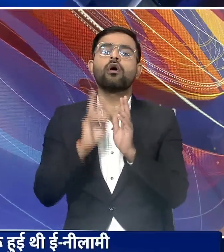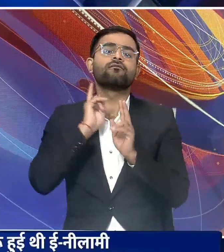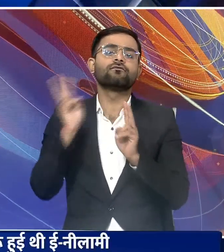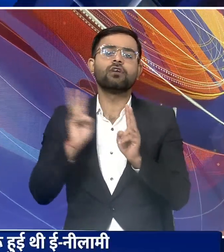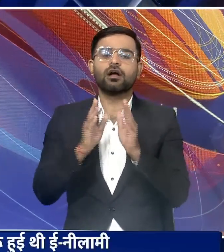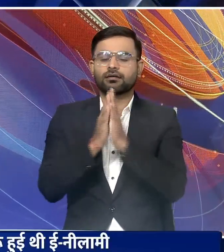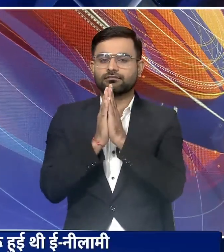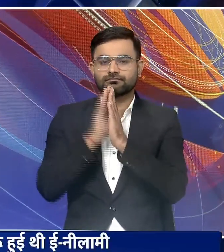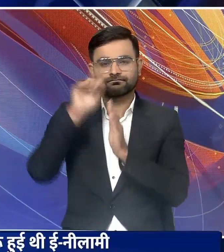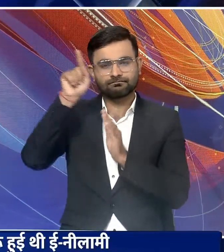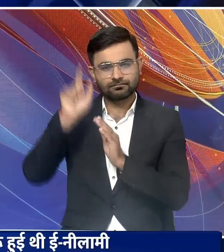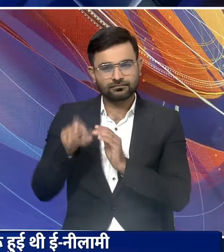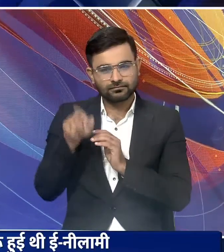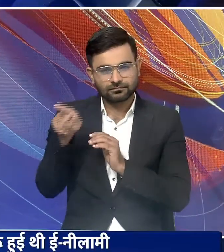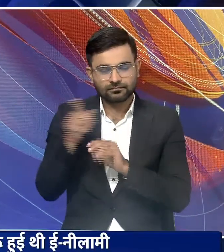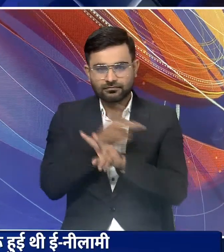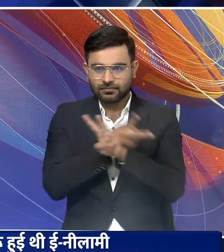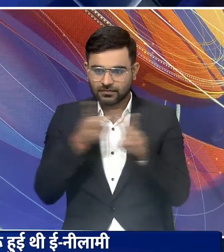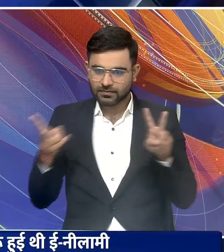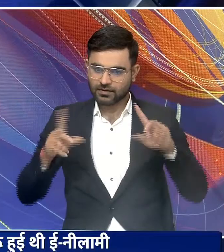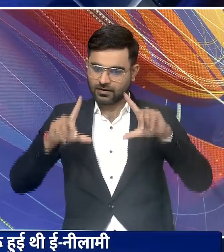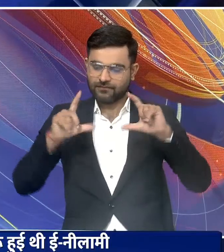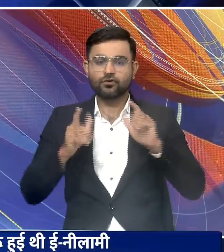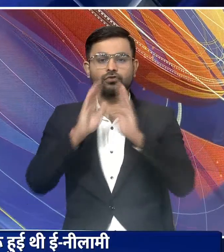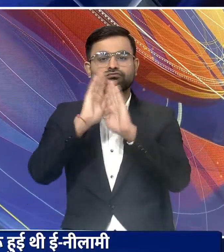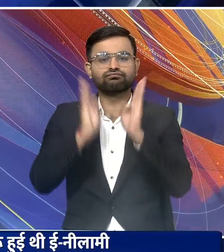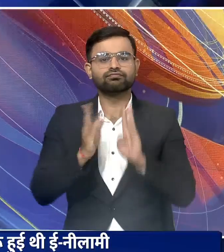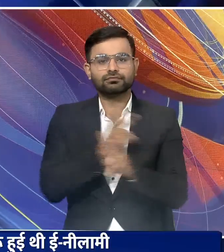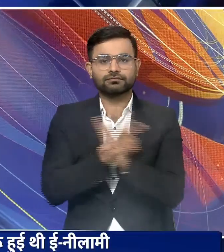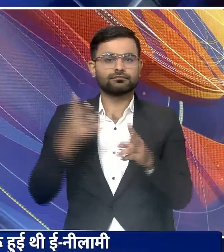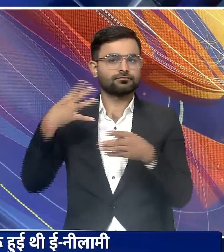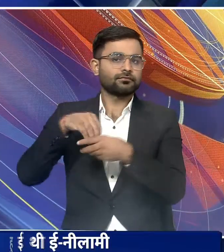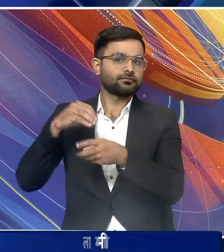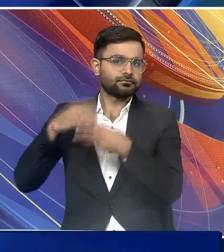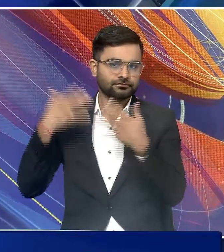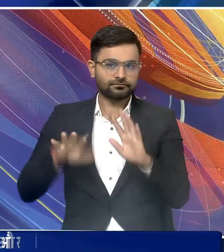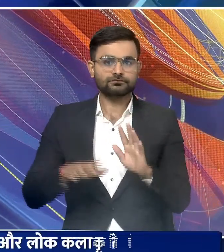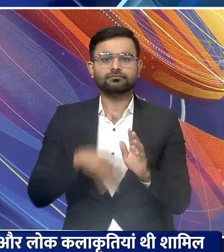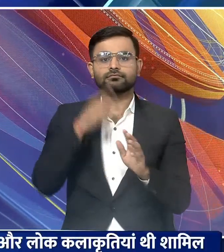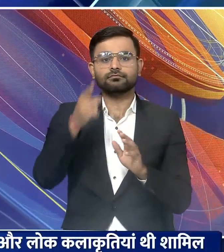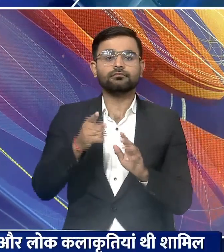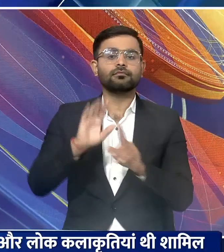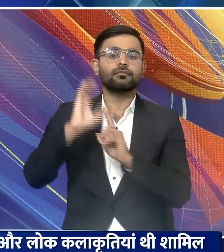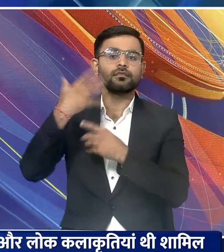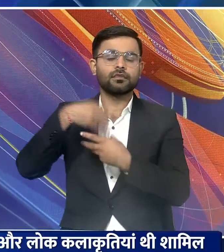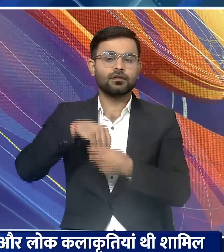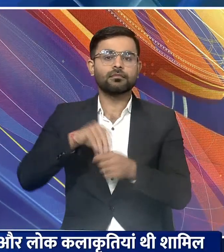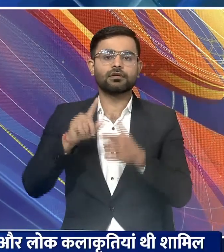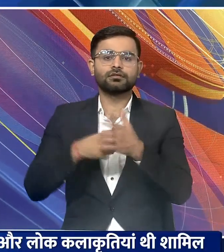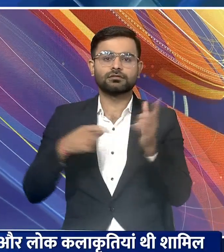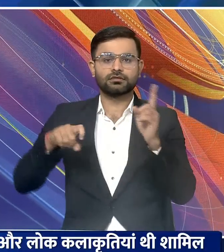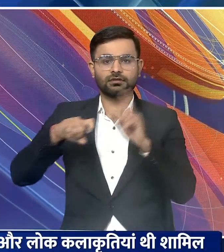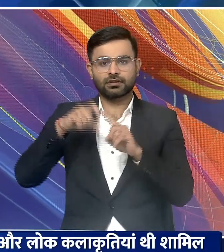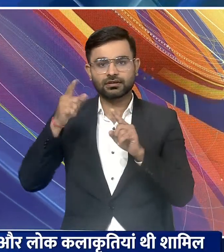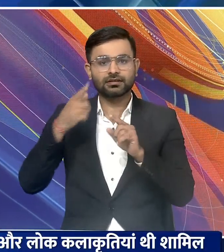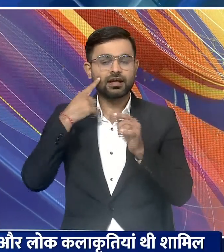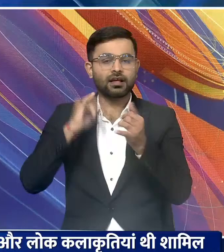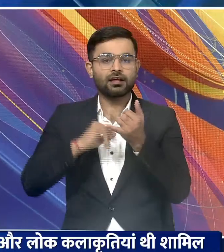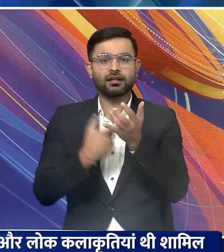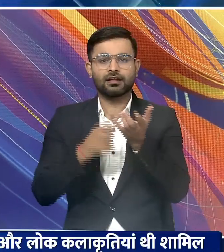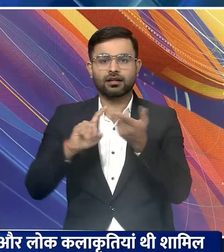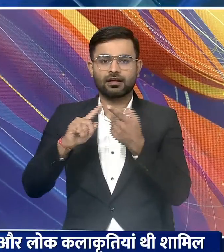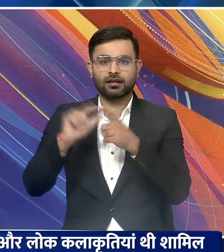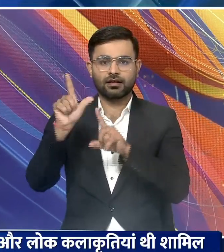काशी विश्वनाथ मंदिर की अनुकृतियां भी शामिल हैं। केंद्रीय संस्कृति मंत्री जी किशन रेड्डी ने एक